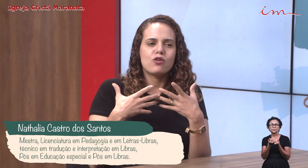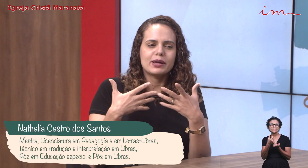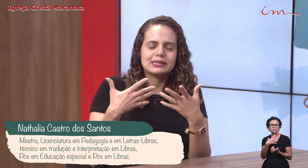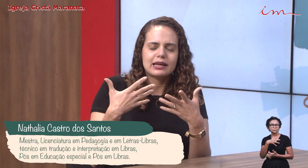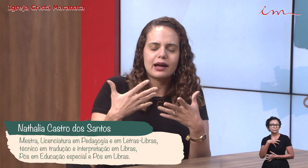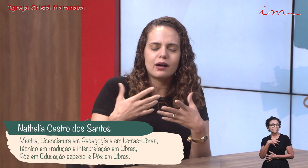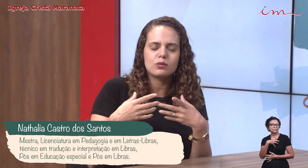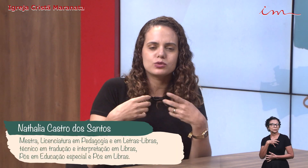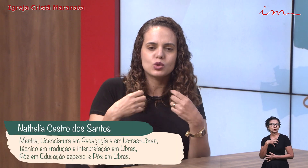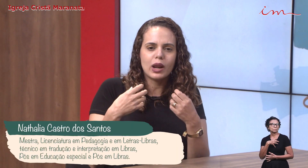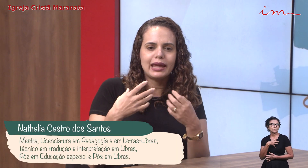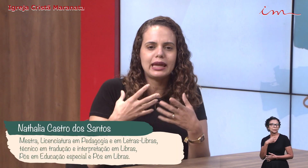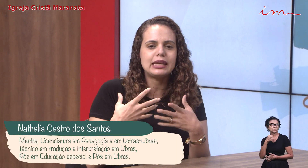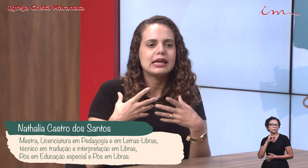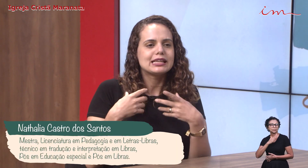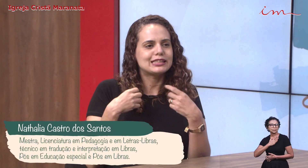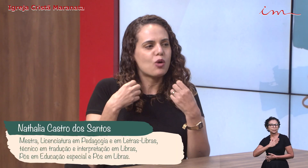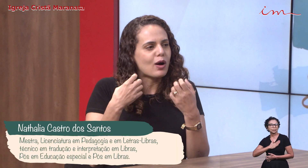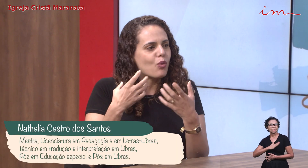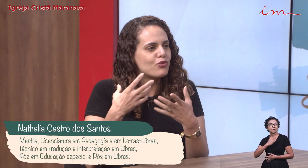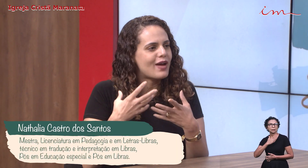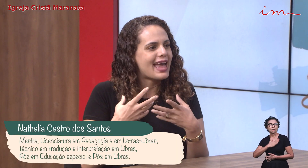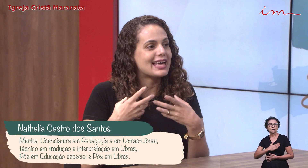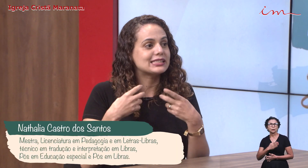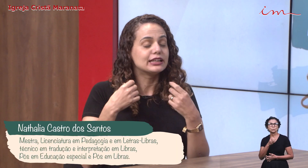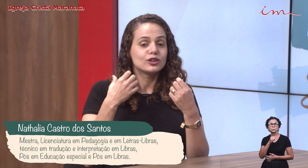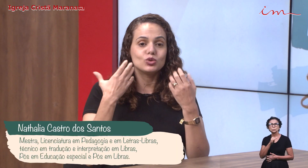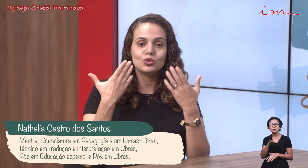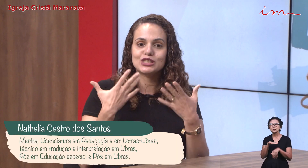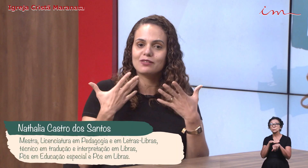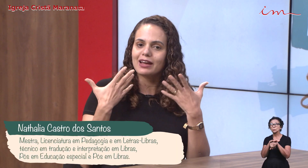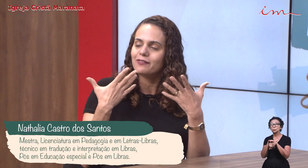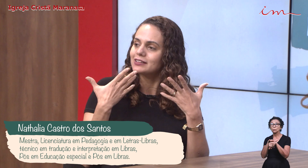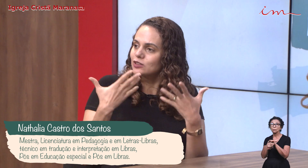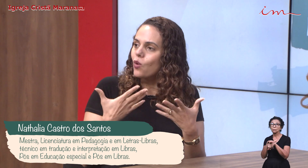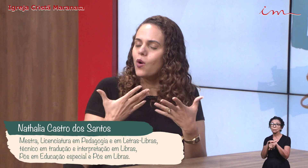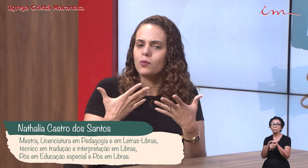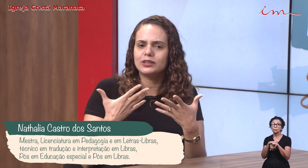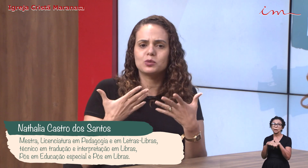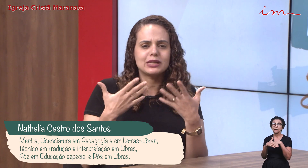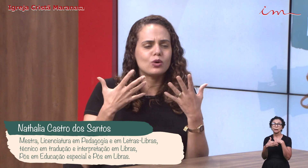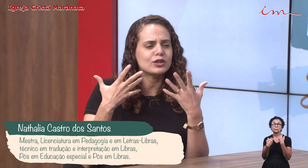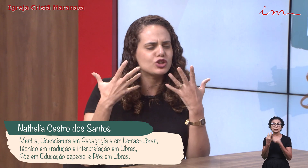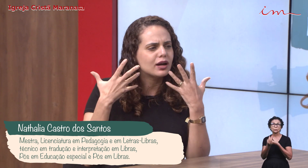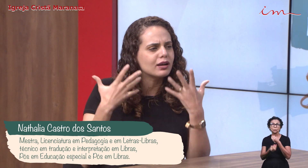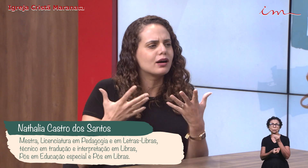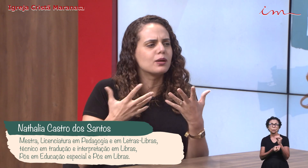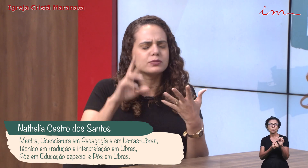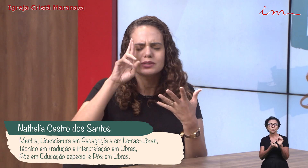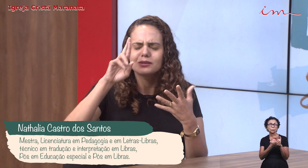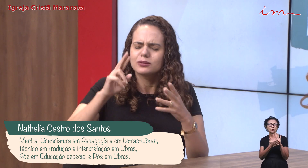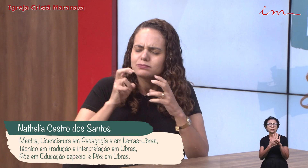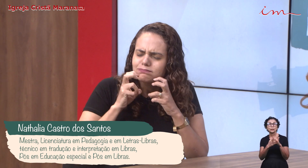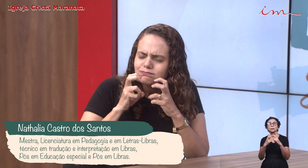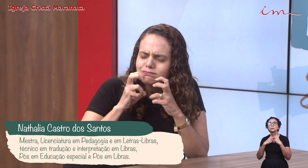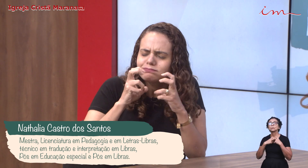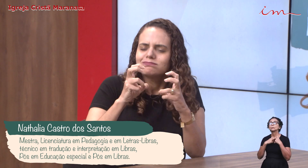é um louvor mais calmo, solene, se é uma conversa, tudo isso você vai como? Então, Senhor, eu te clamo.